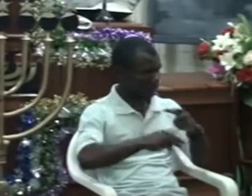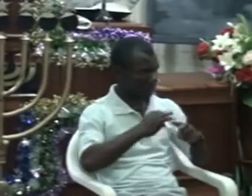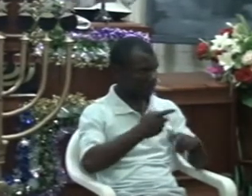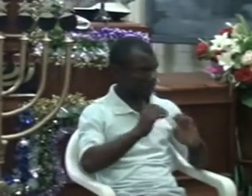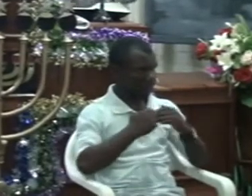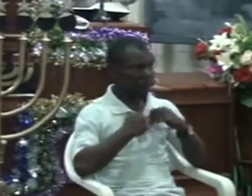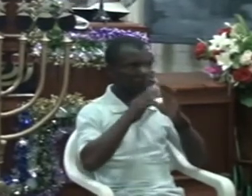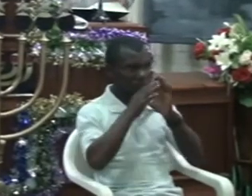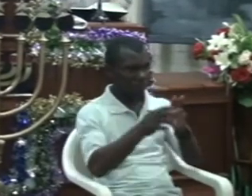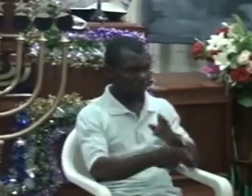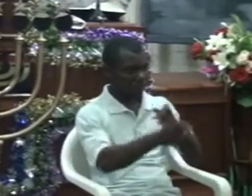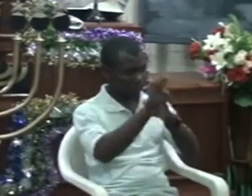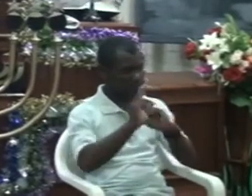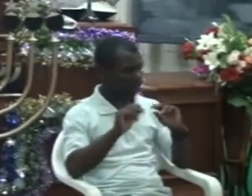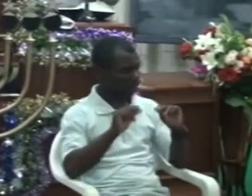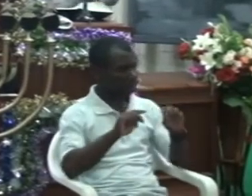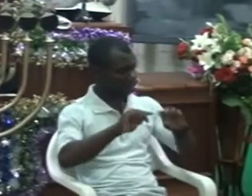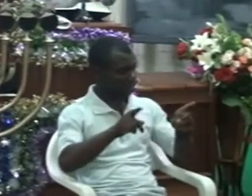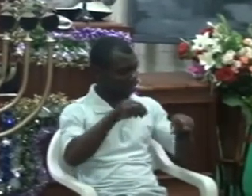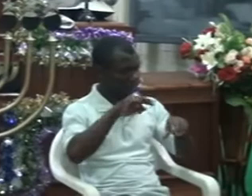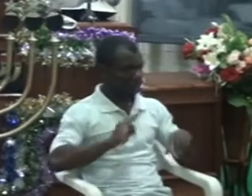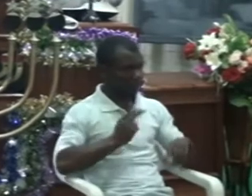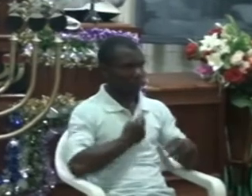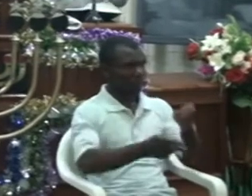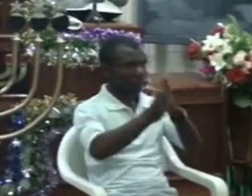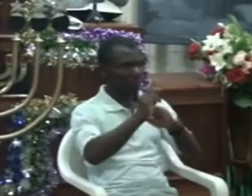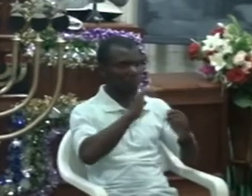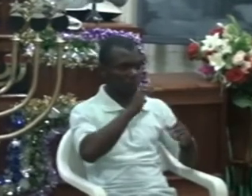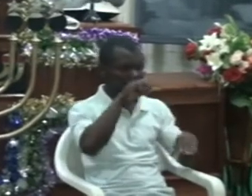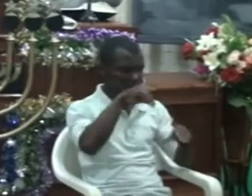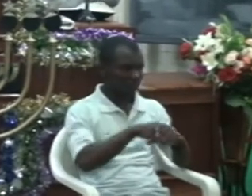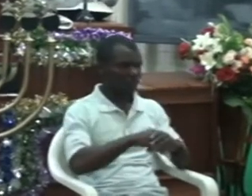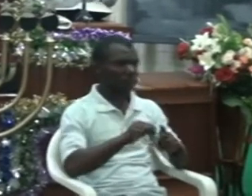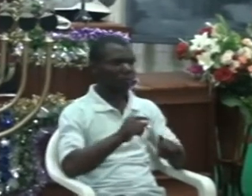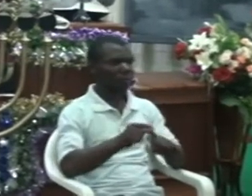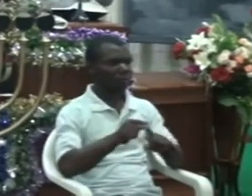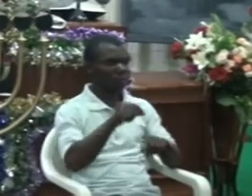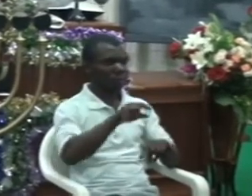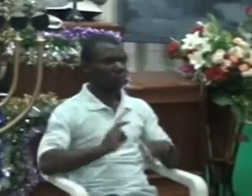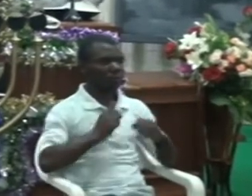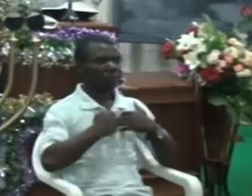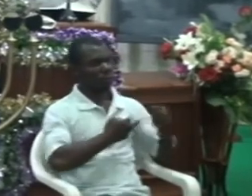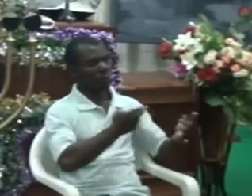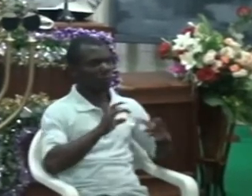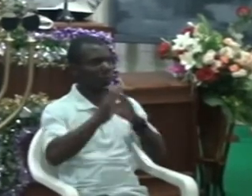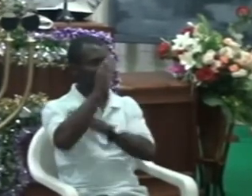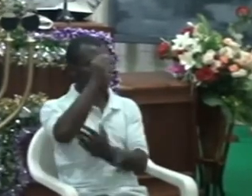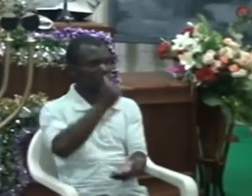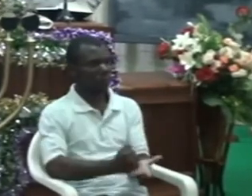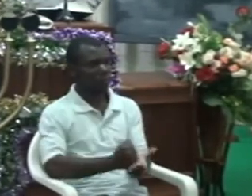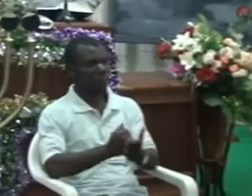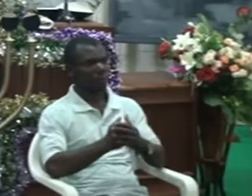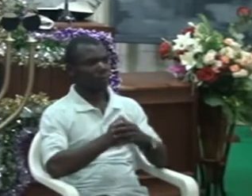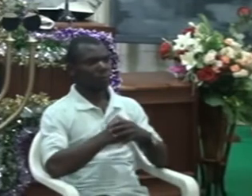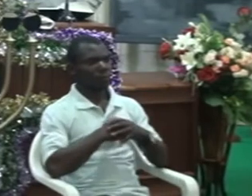Dans le monde, il n'y a pas notre héritage. Notre héritage, c'est la parole que nous avons reçue de Dieu. Amen. Amen.